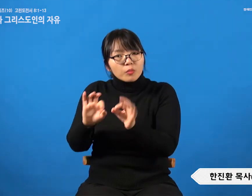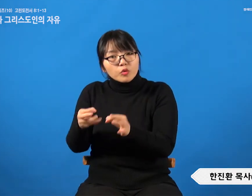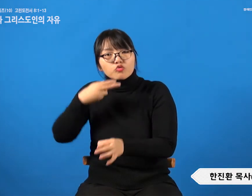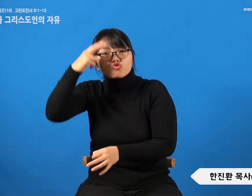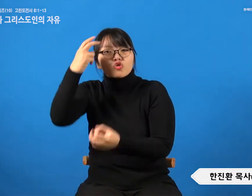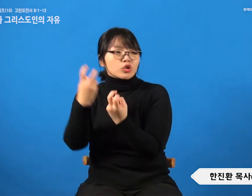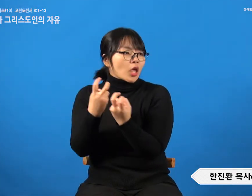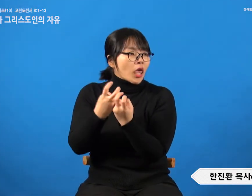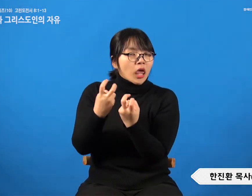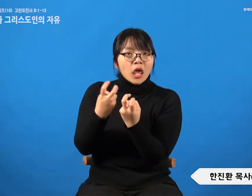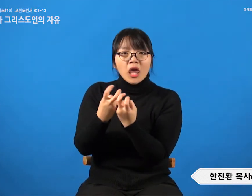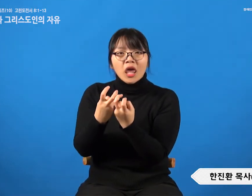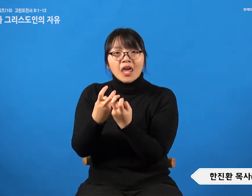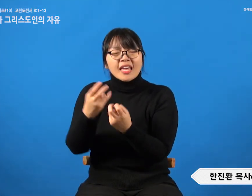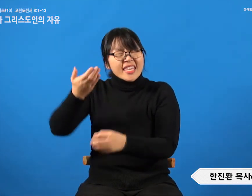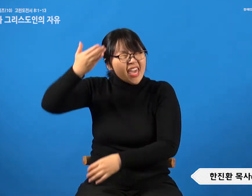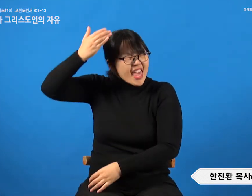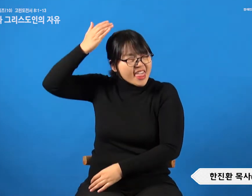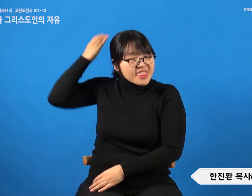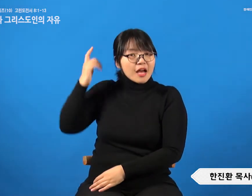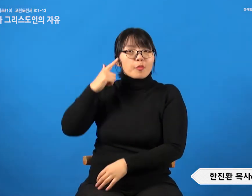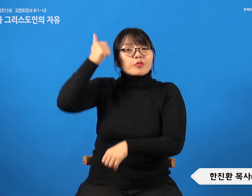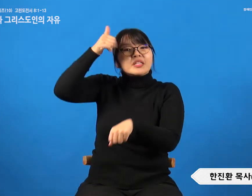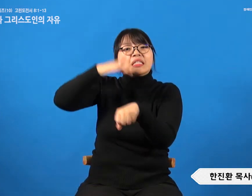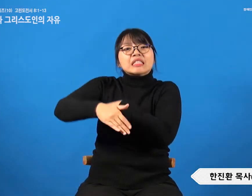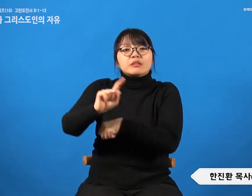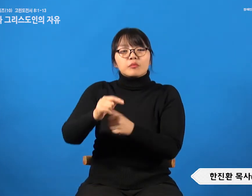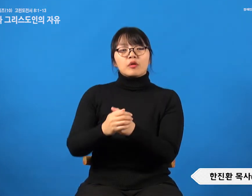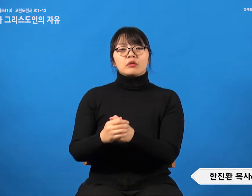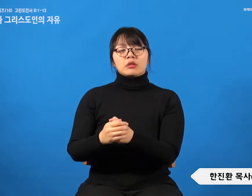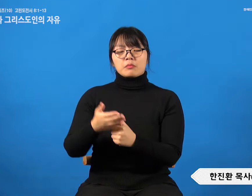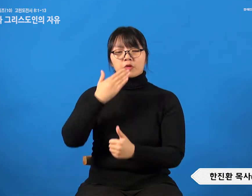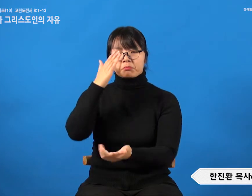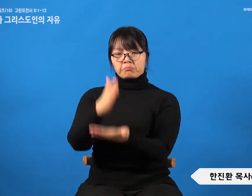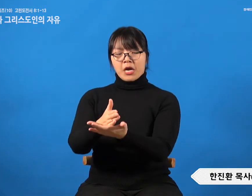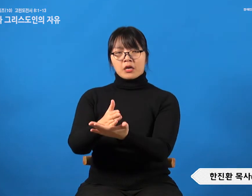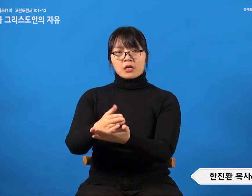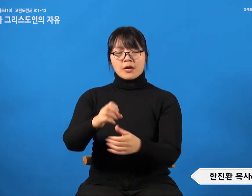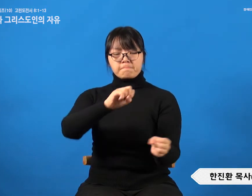문제인데 옛날 목사님들은 그걸 땅에 파묻으라고 가르쳤습니다.